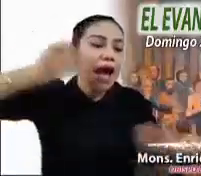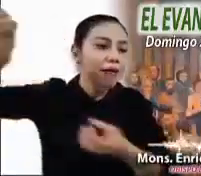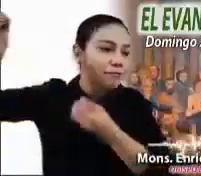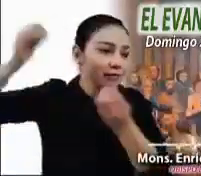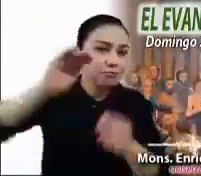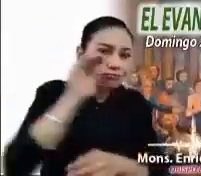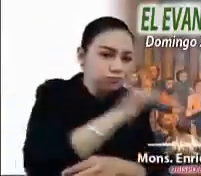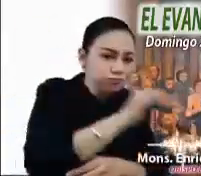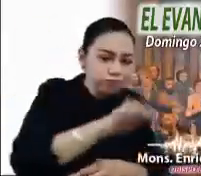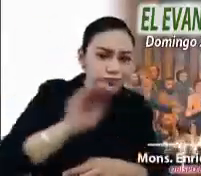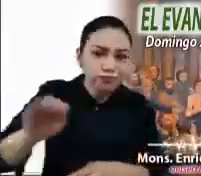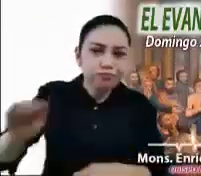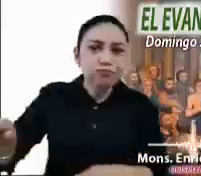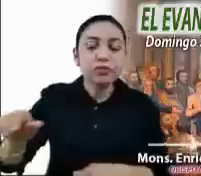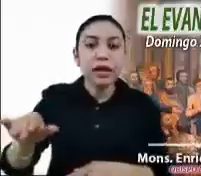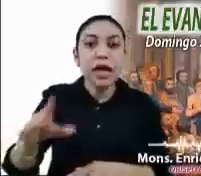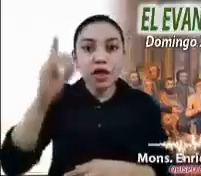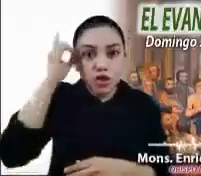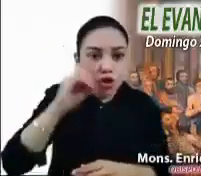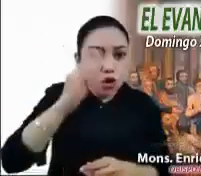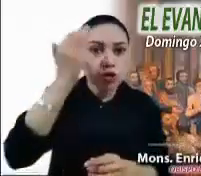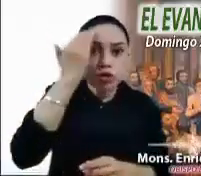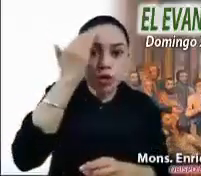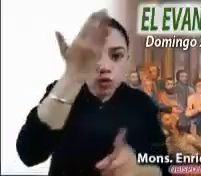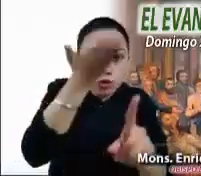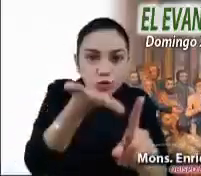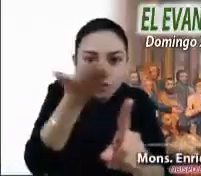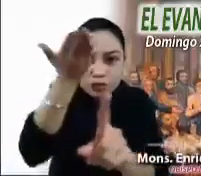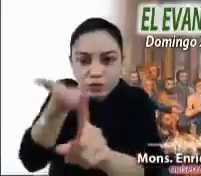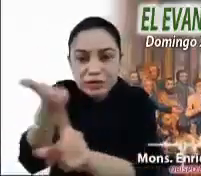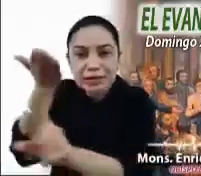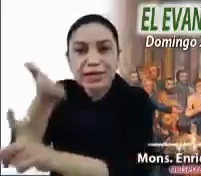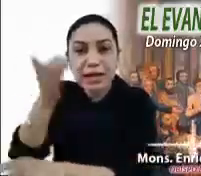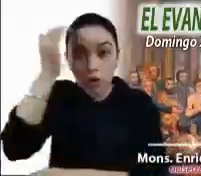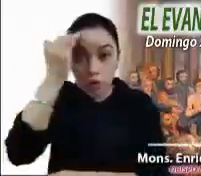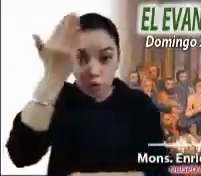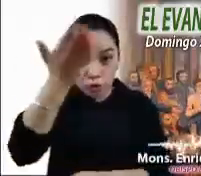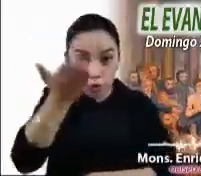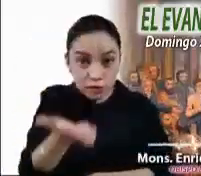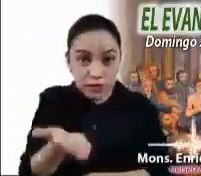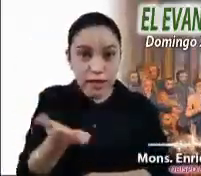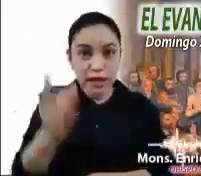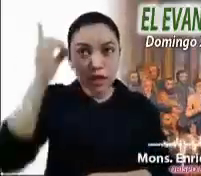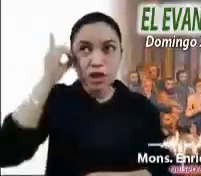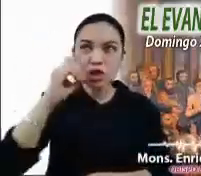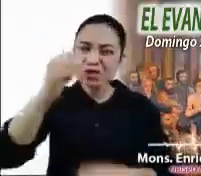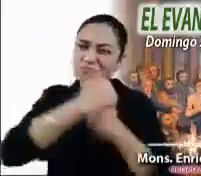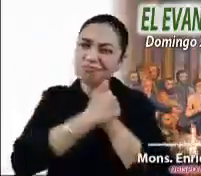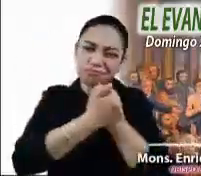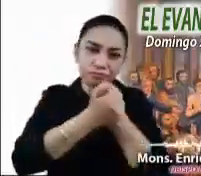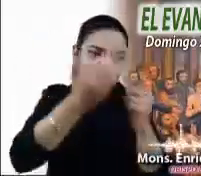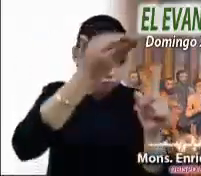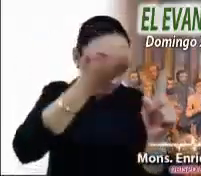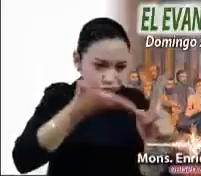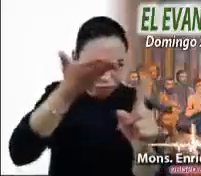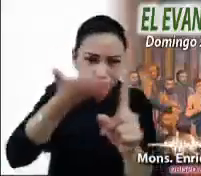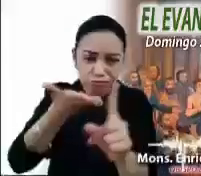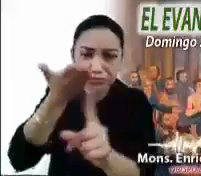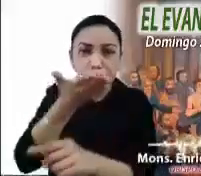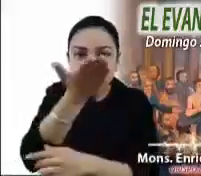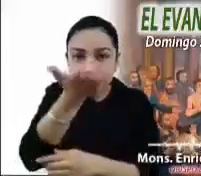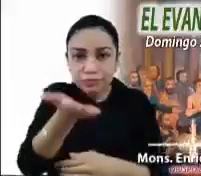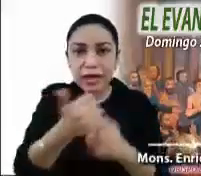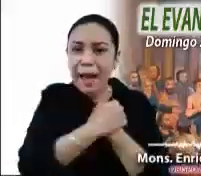nos conoce, Dios nos ama, ha entrado en la historia. Jesús es su palabra, el Dios